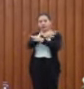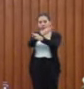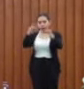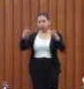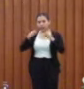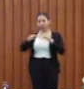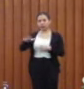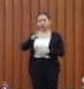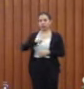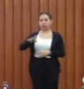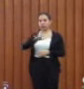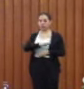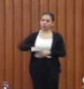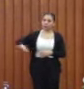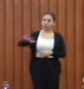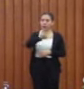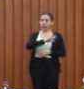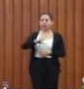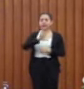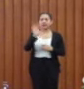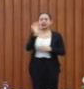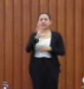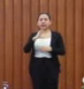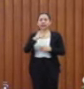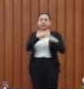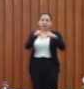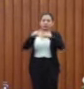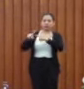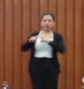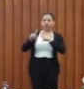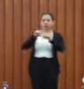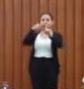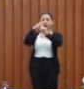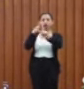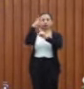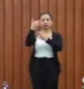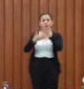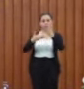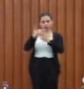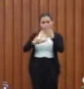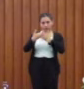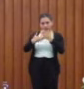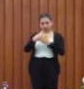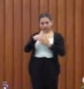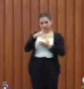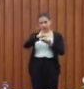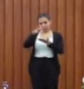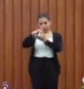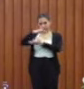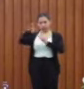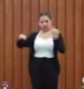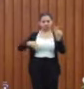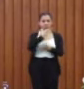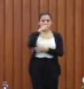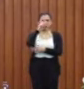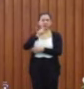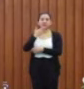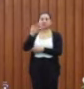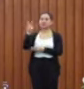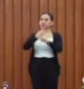de los retos que tenemos en la agenda. Muchas gracias a todos y a todas los que están aquí y sean bienvenidos a la